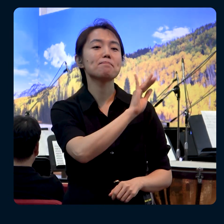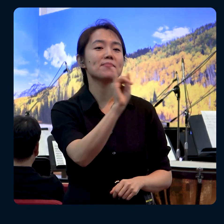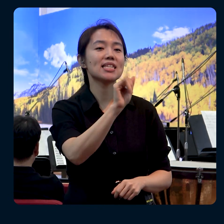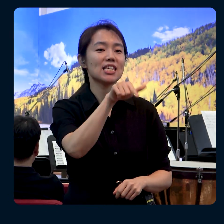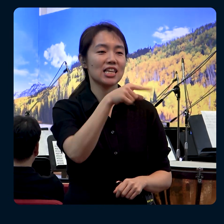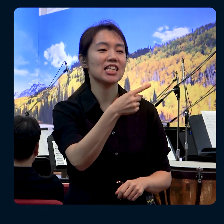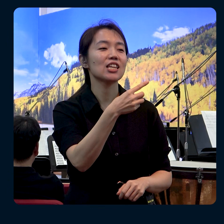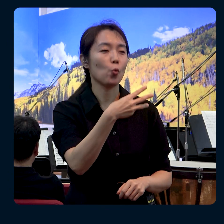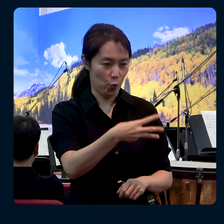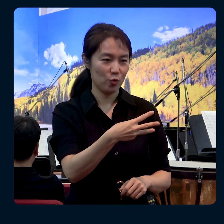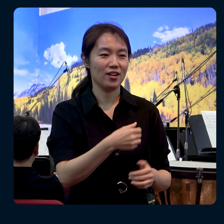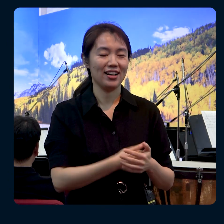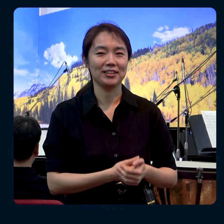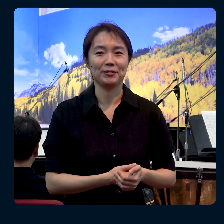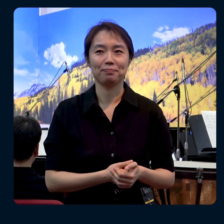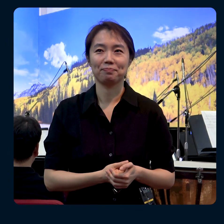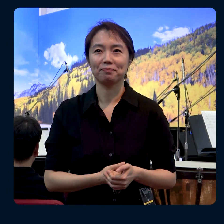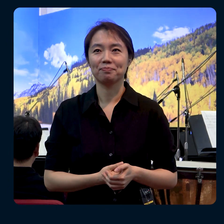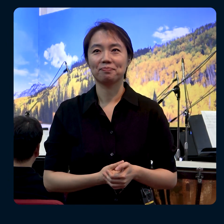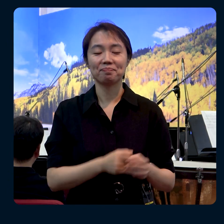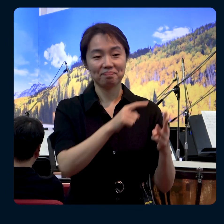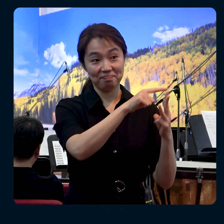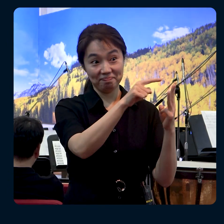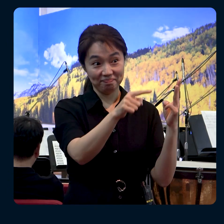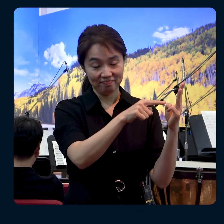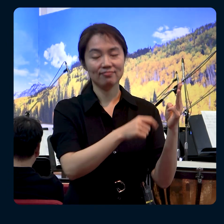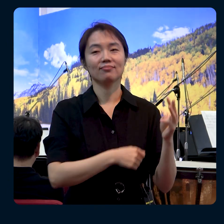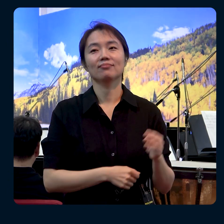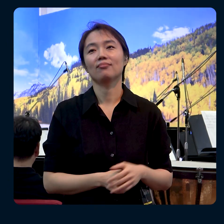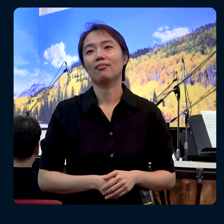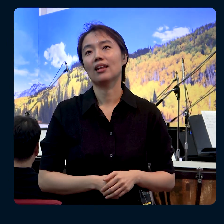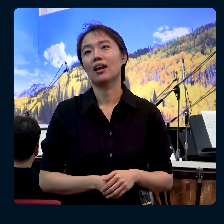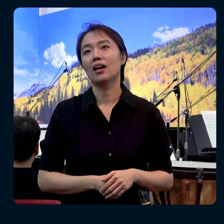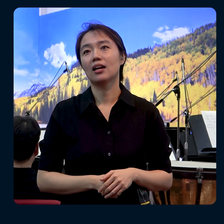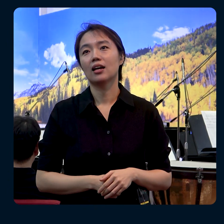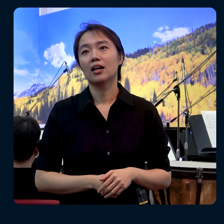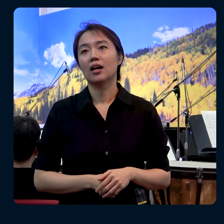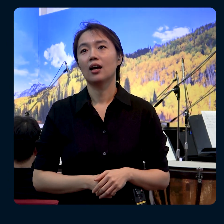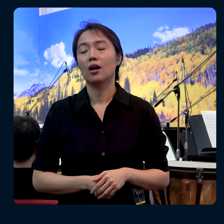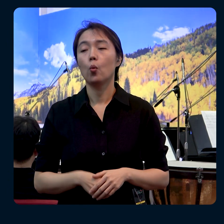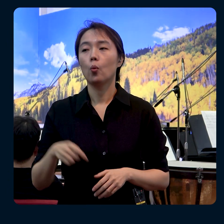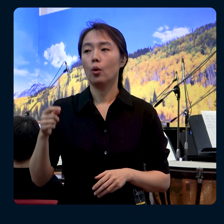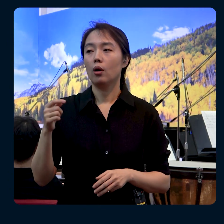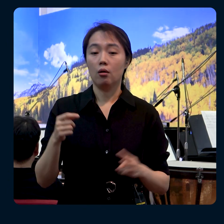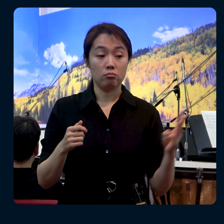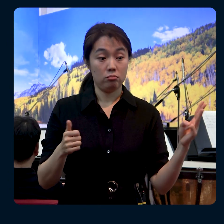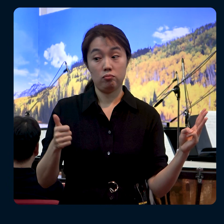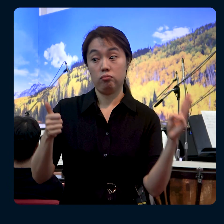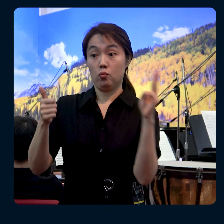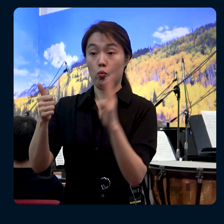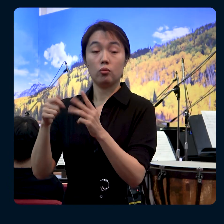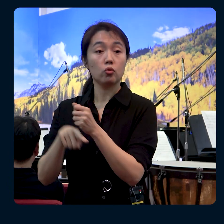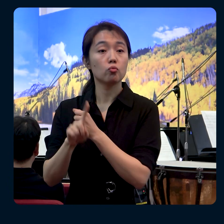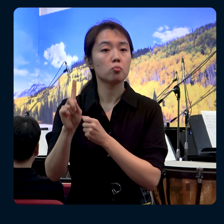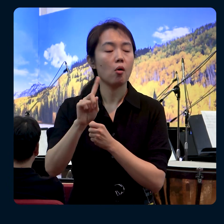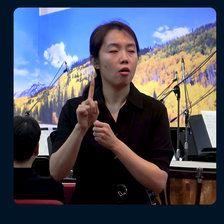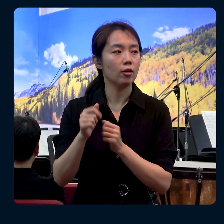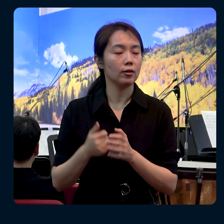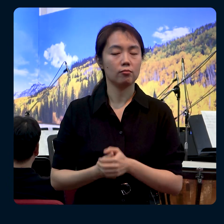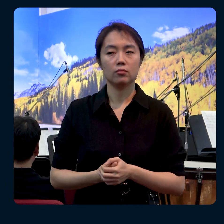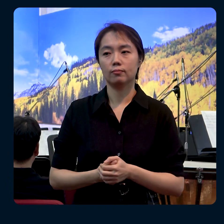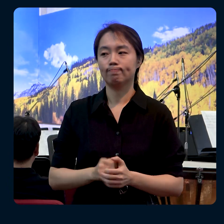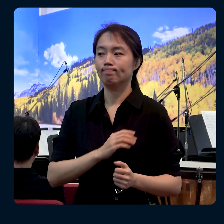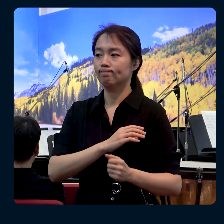골자가 들어가야 돼요. 골리앗부터 시작해가지고 비골. 무슨 얘기예요? 한마디로 말하면 무력 시위하고 있다 그